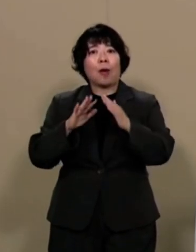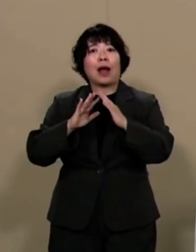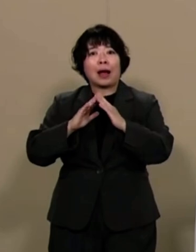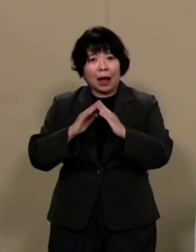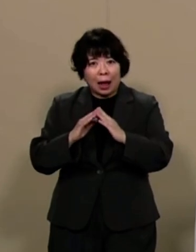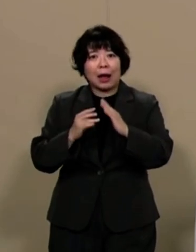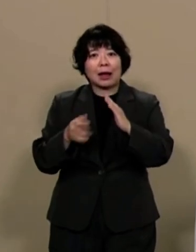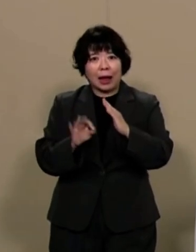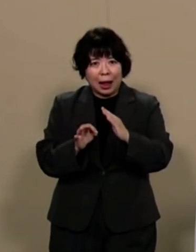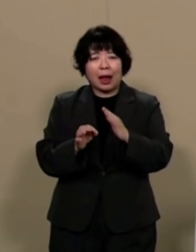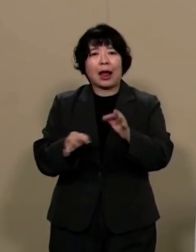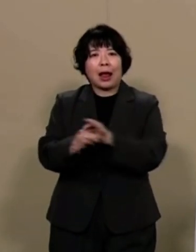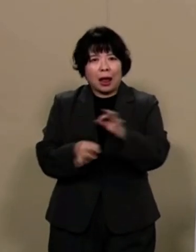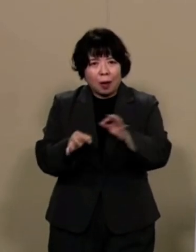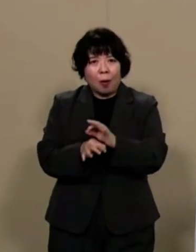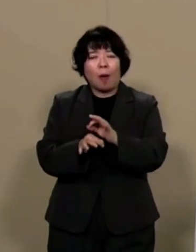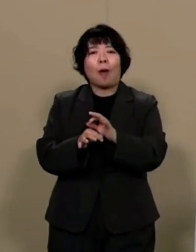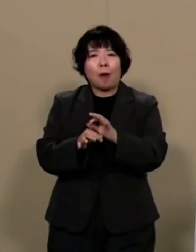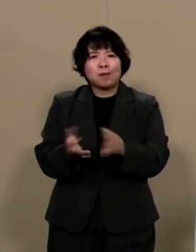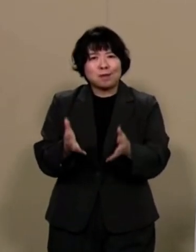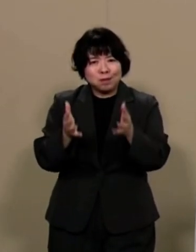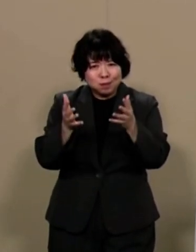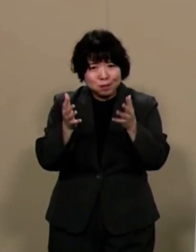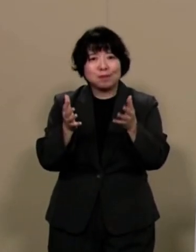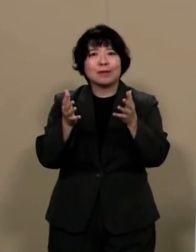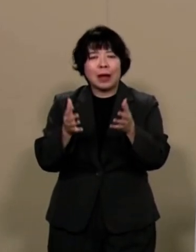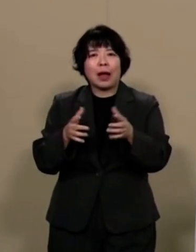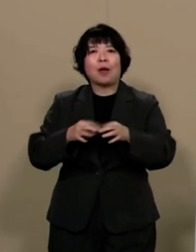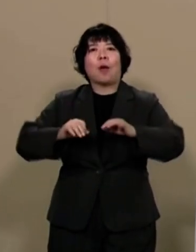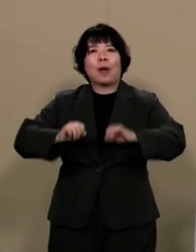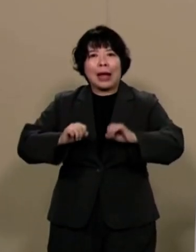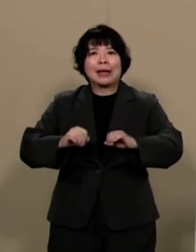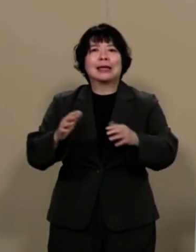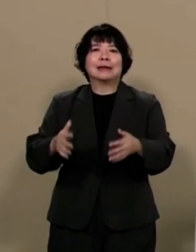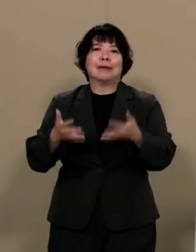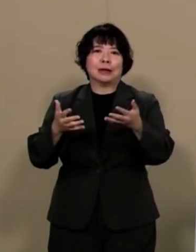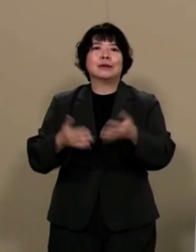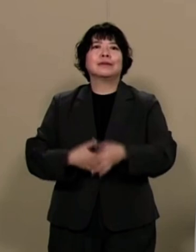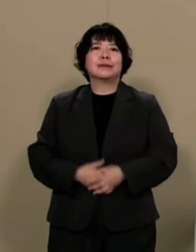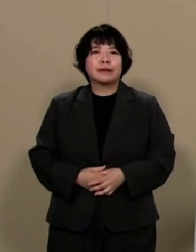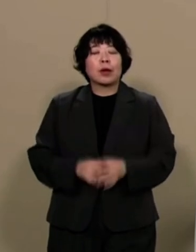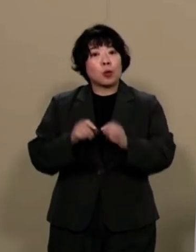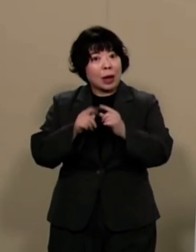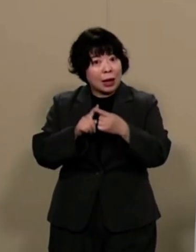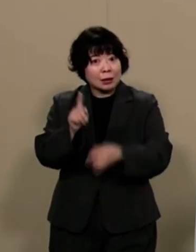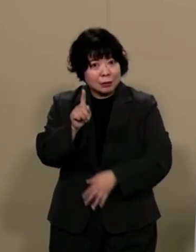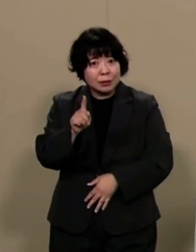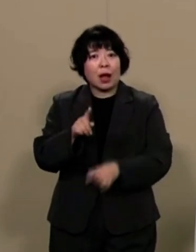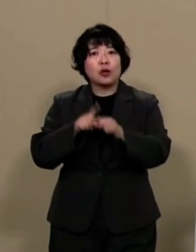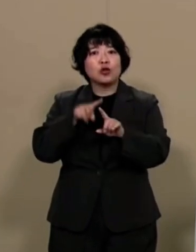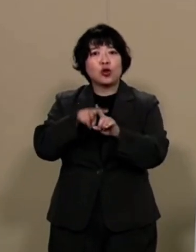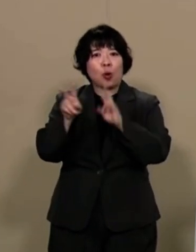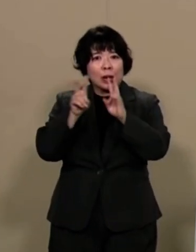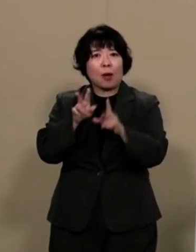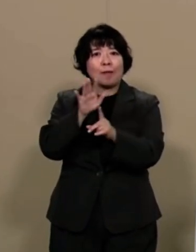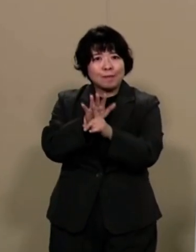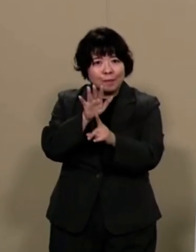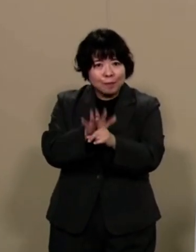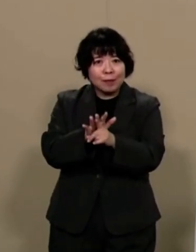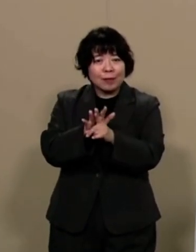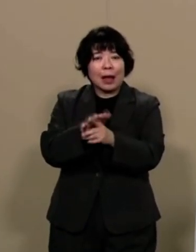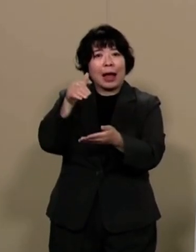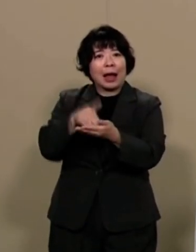で日本を元気にします具体的には中小企業を支援しながら最低賃金を